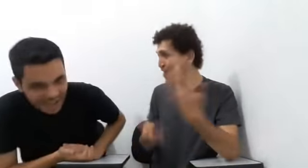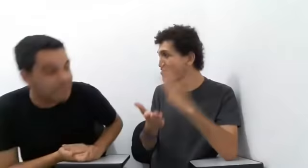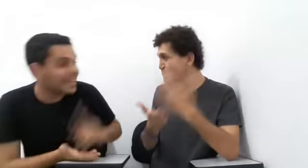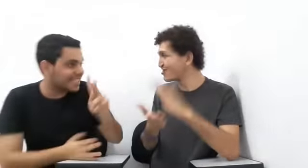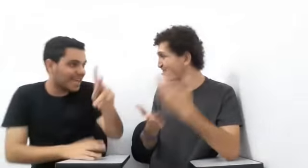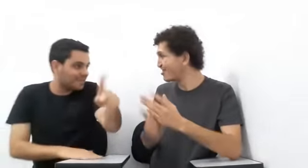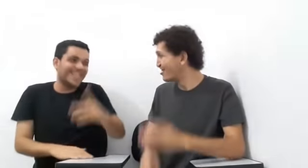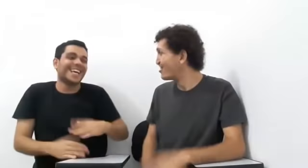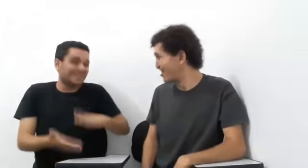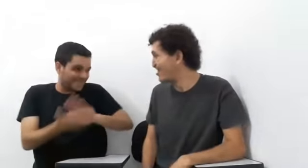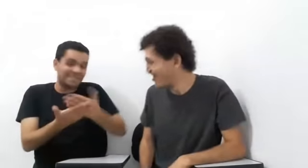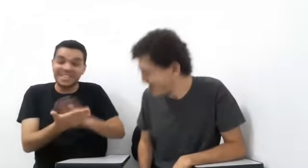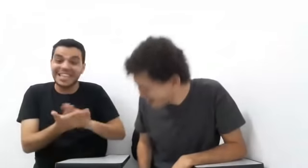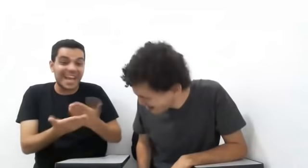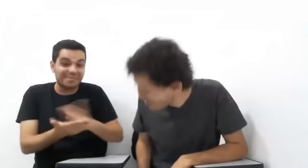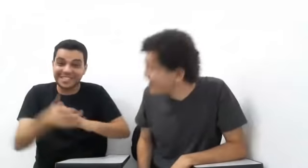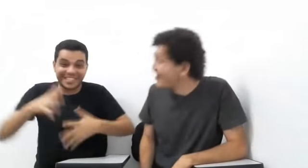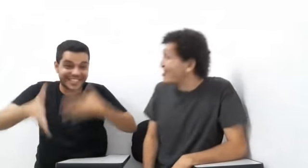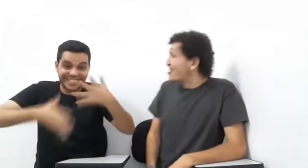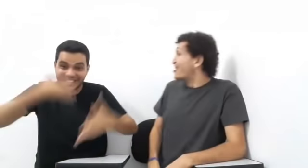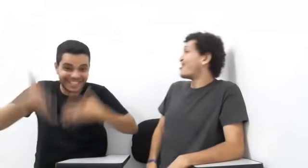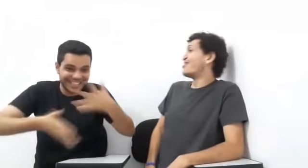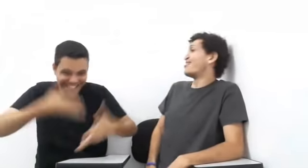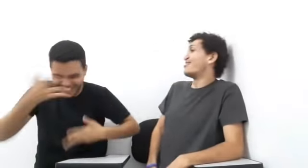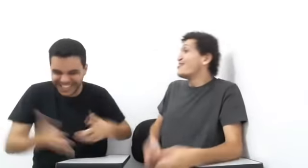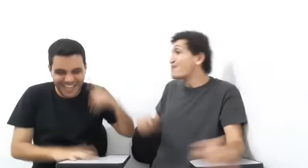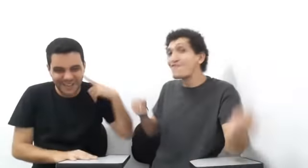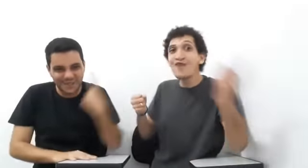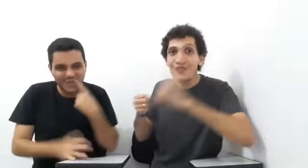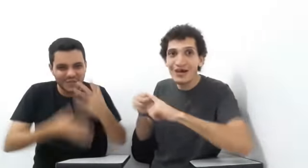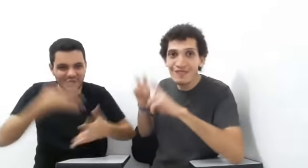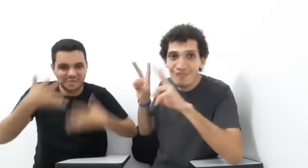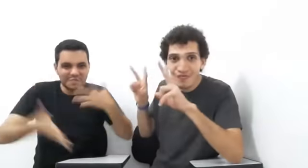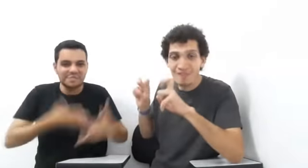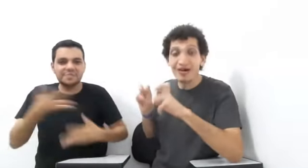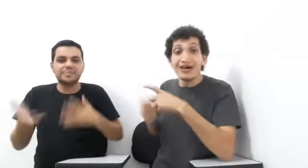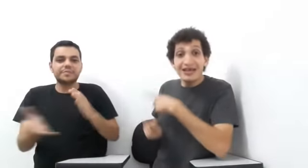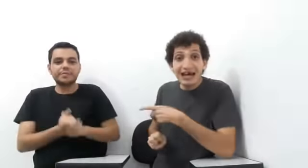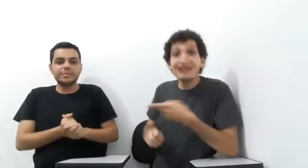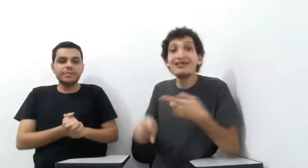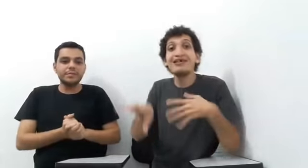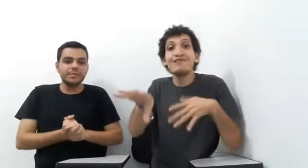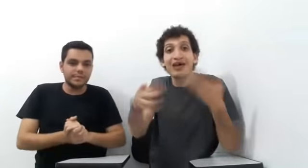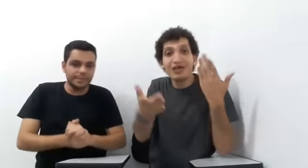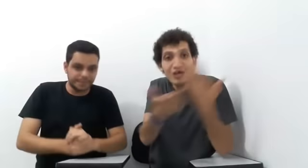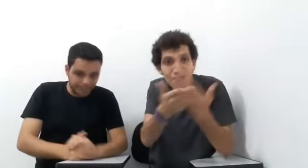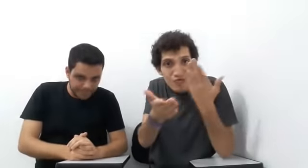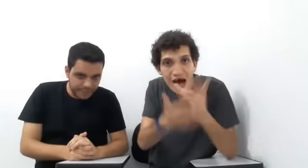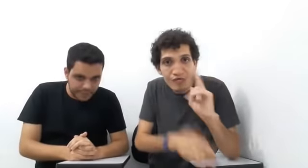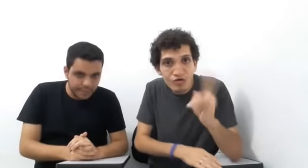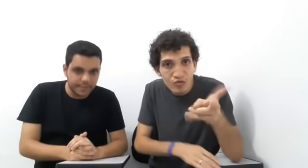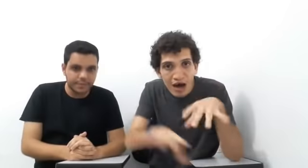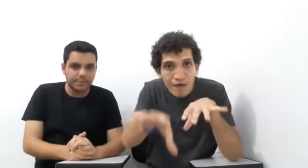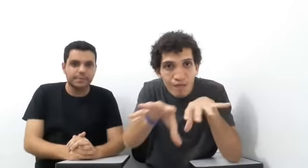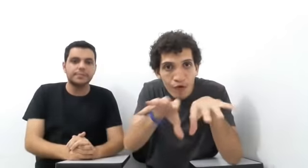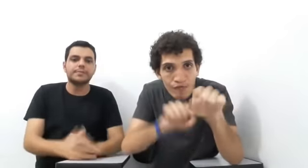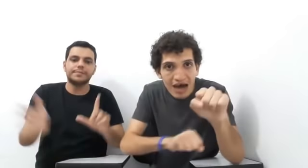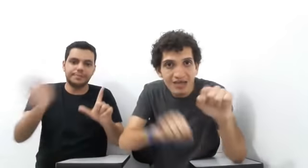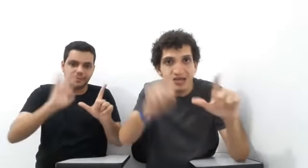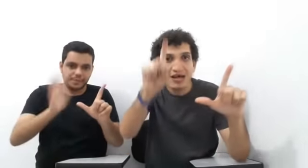Mas sempre intérprete, assim. Mas voltando pro tema. E aí você vai estudar, continuar, formar aí,